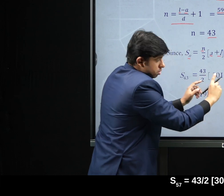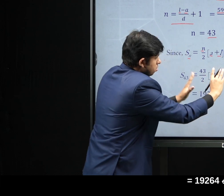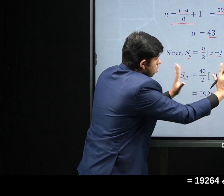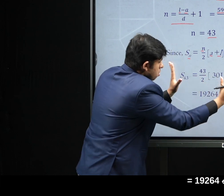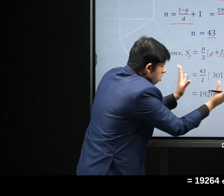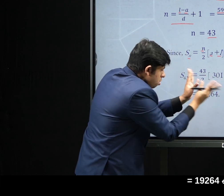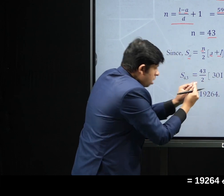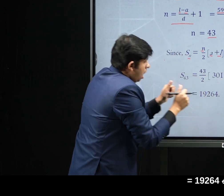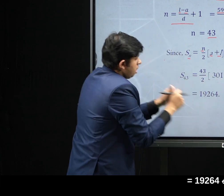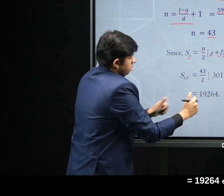is equal to